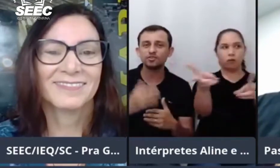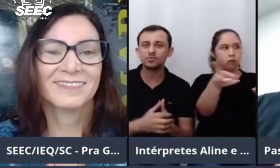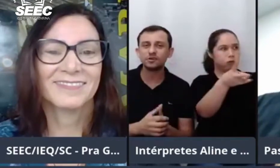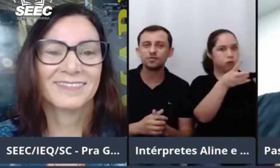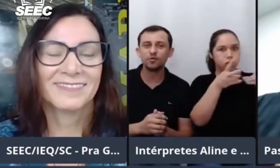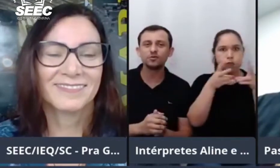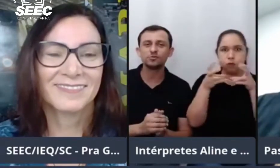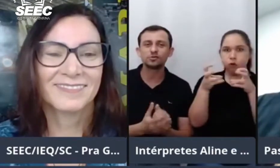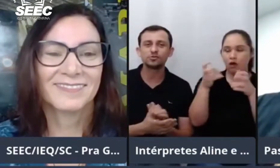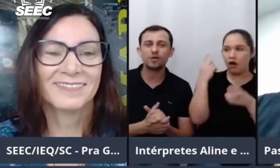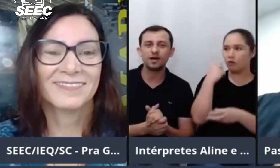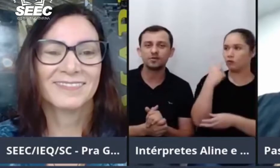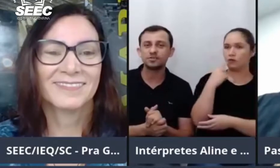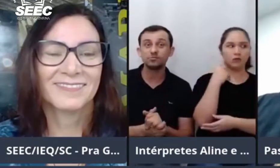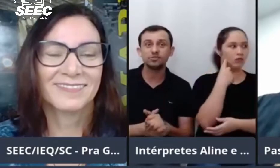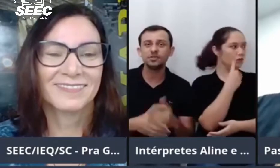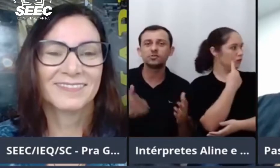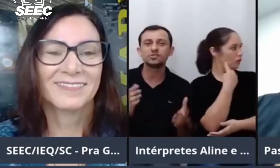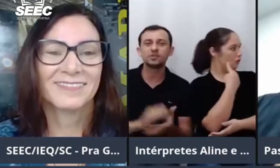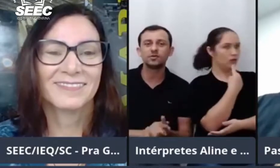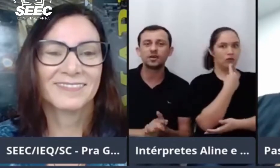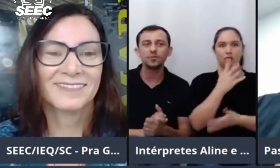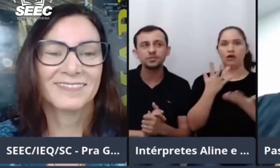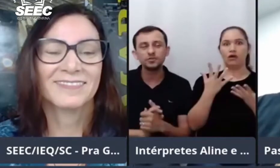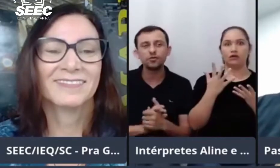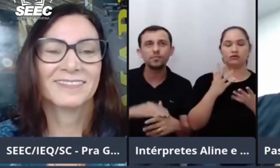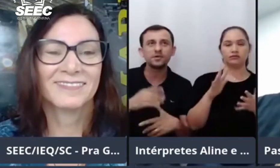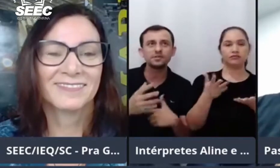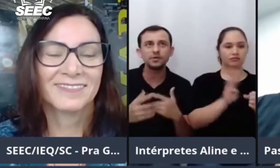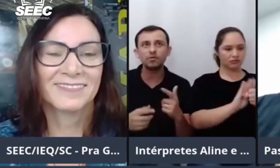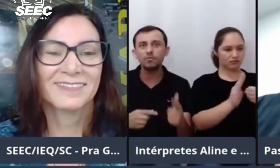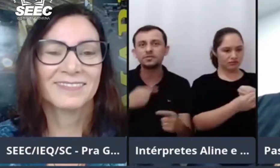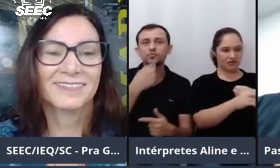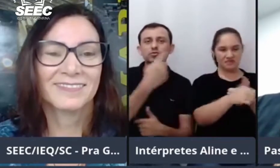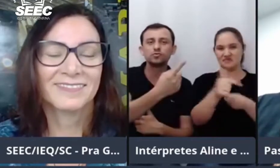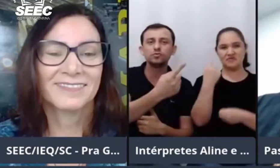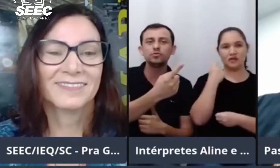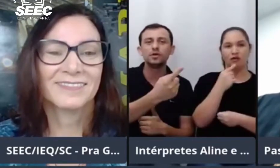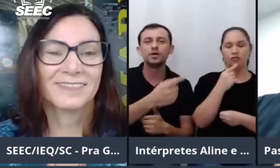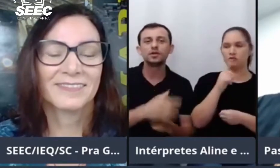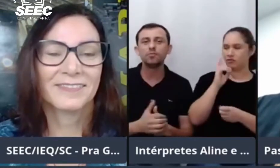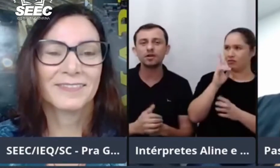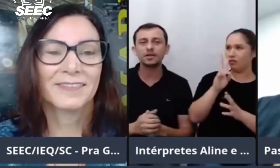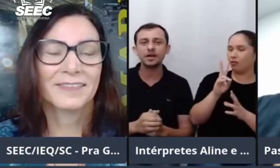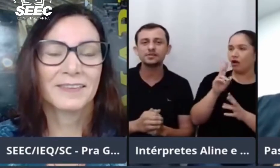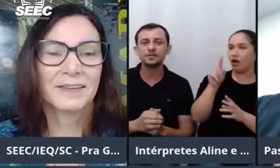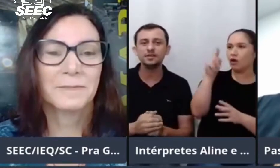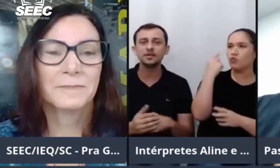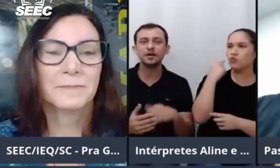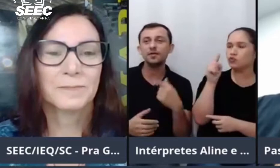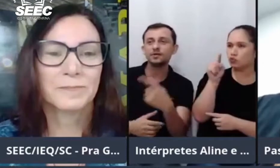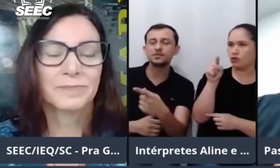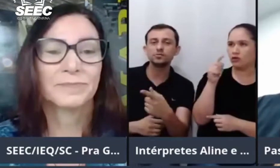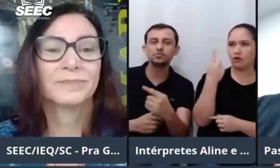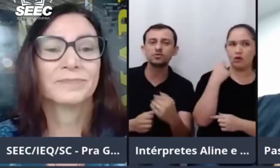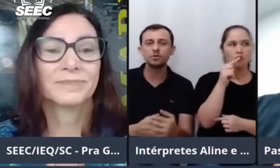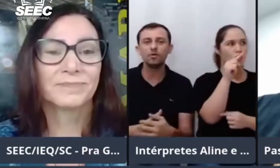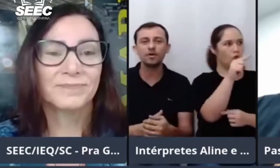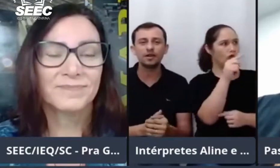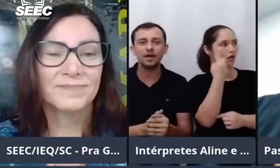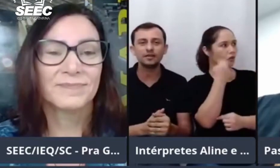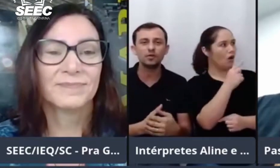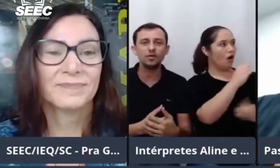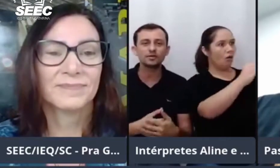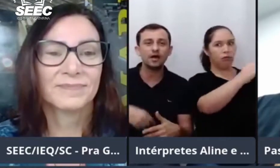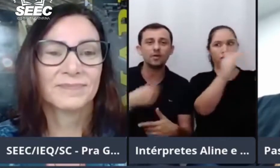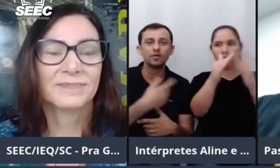Foi o que a gente observou no nosso bairro, a gente não tinha noção, daqui a pouco a gente foi percebendo, mas tem um surdo que mora na casa ali, mas tem um surdo que